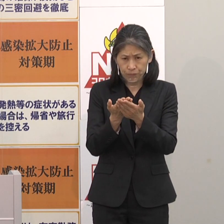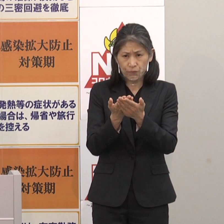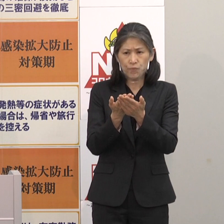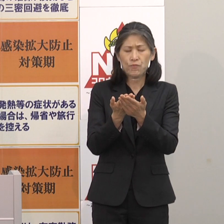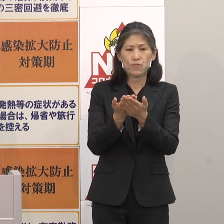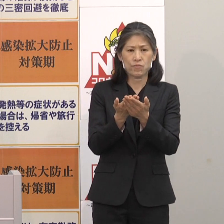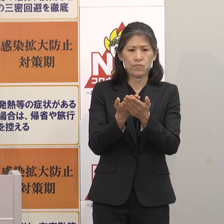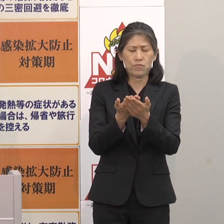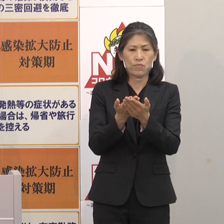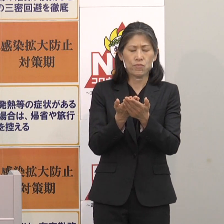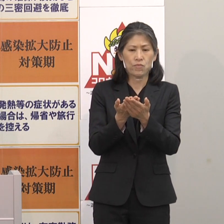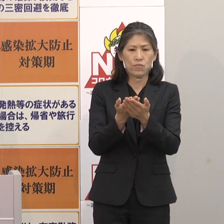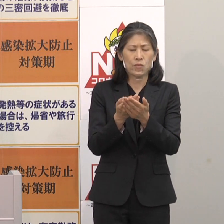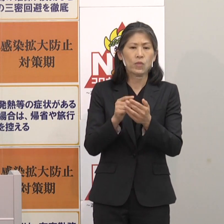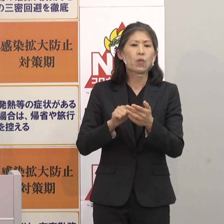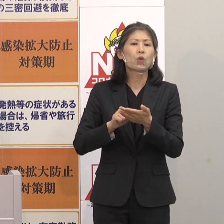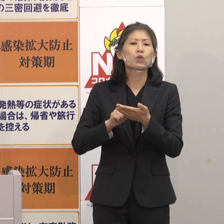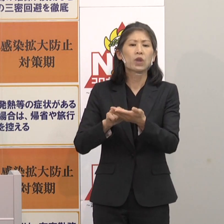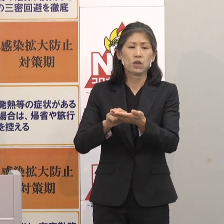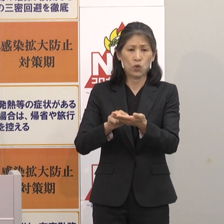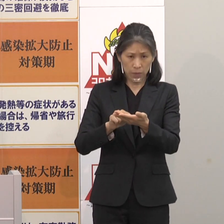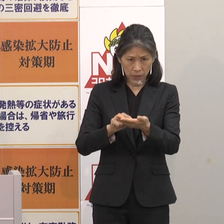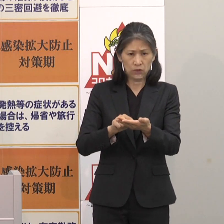要望書も出しております。